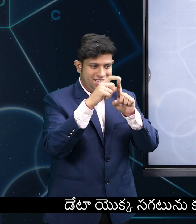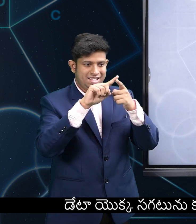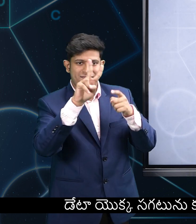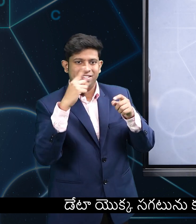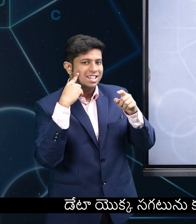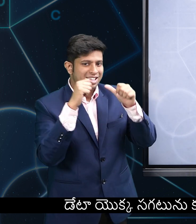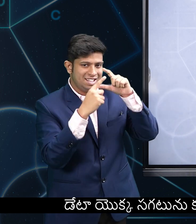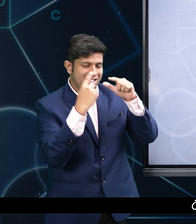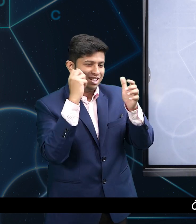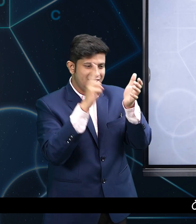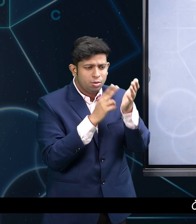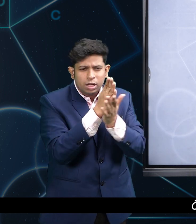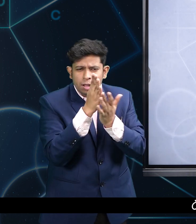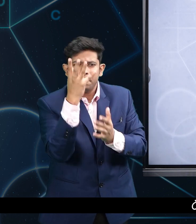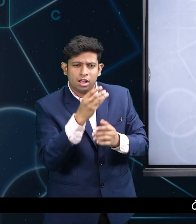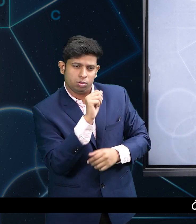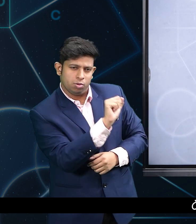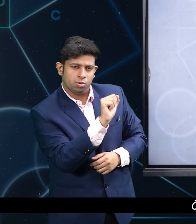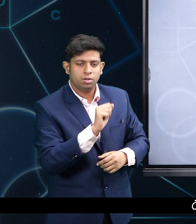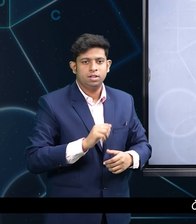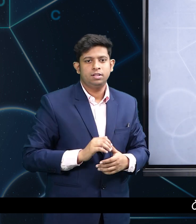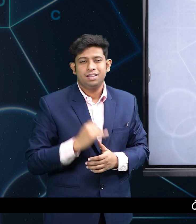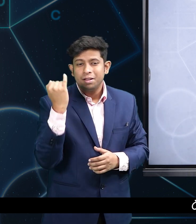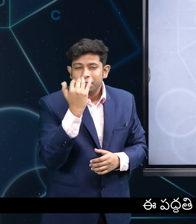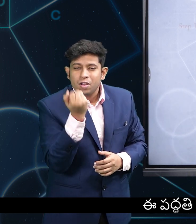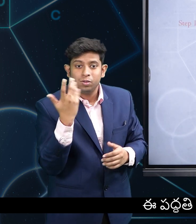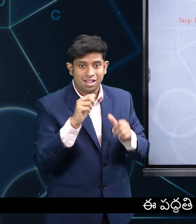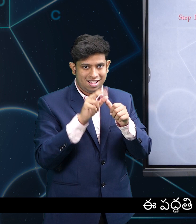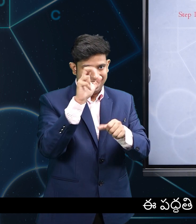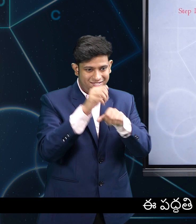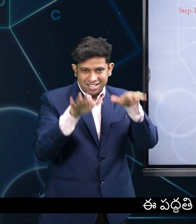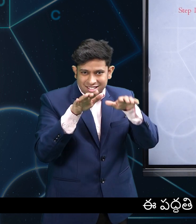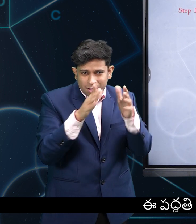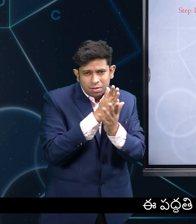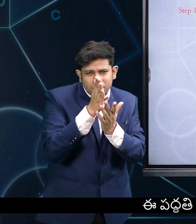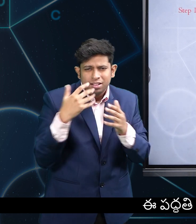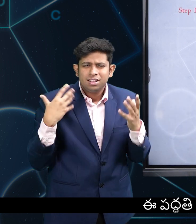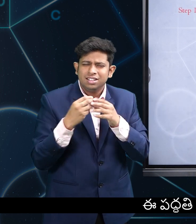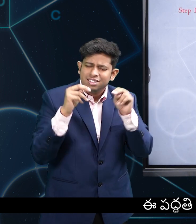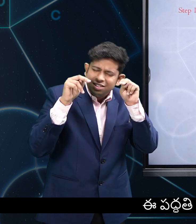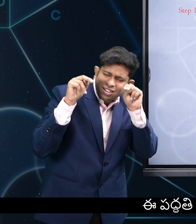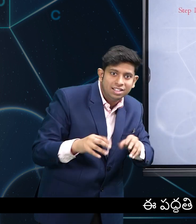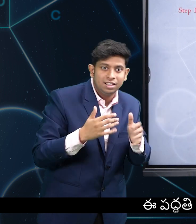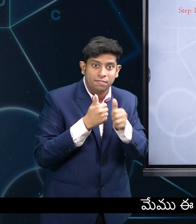పద్ధతిని చూస్తాము, దశల విచలనం పద్ధతి. ఈ పద్ధతి ద్వారా సగటును కనుగొనడానికి